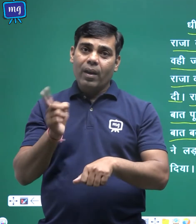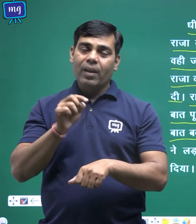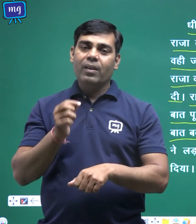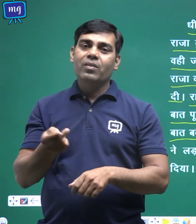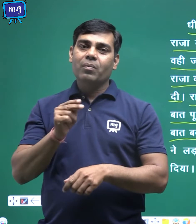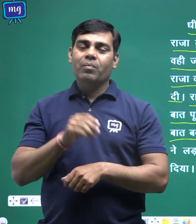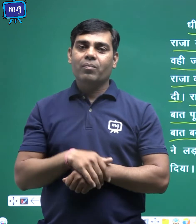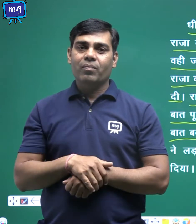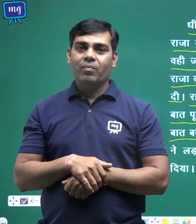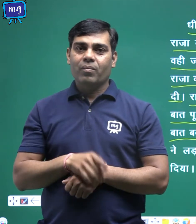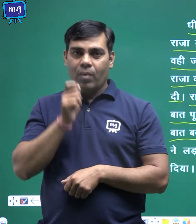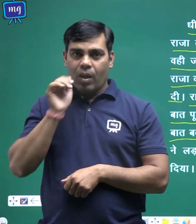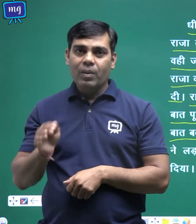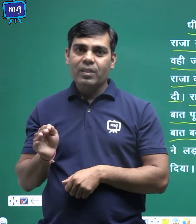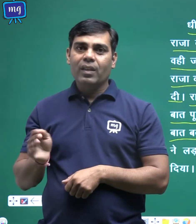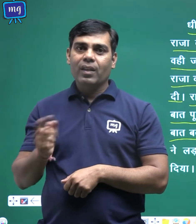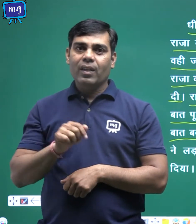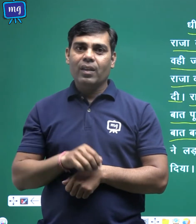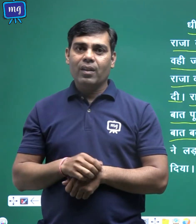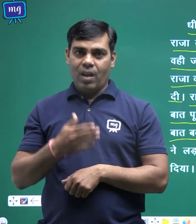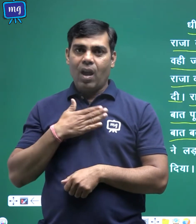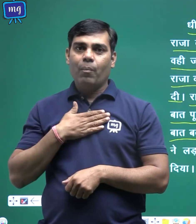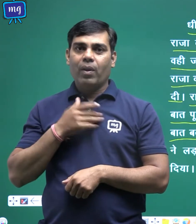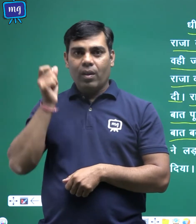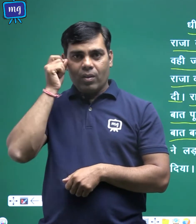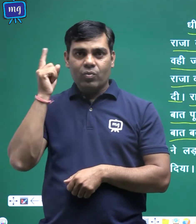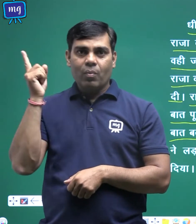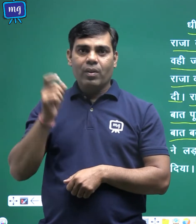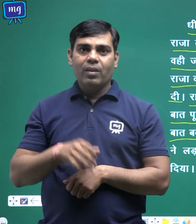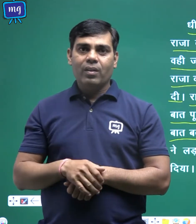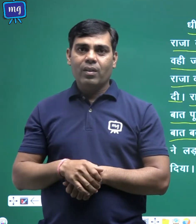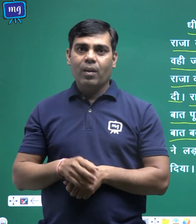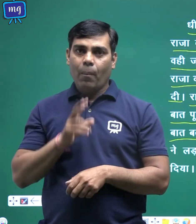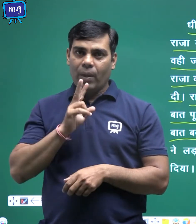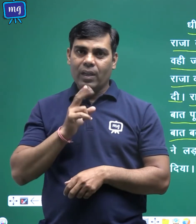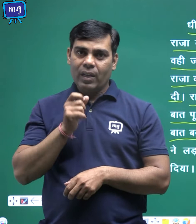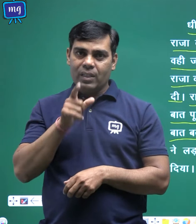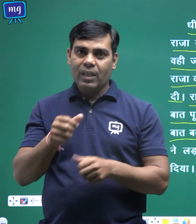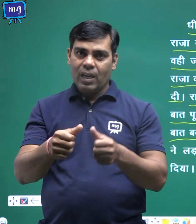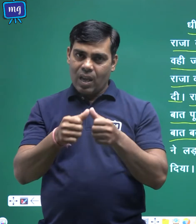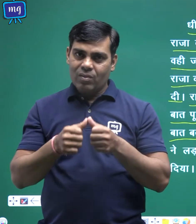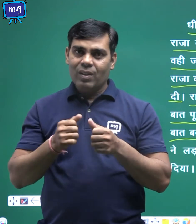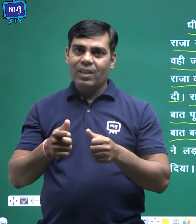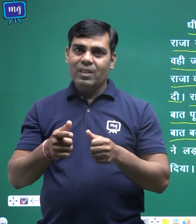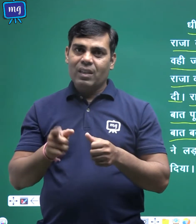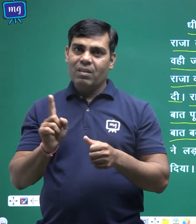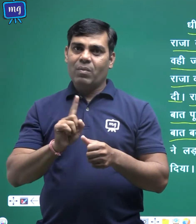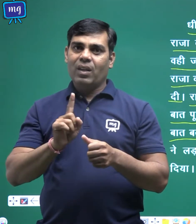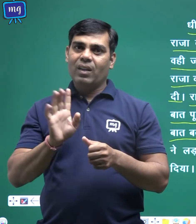जब बच्चे ने अपना स्वप्न बताने से इनकार कर